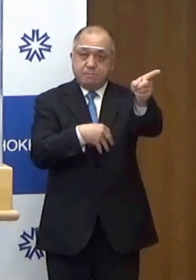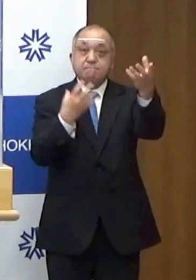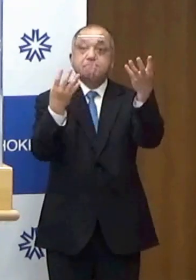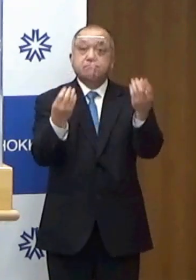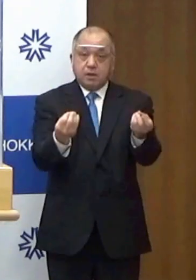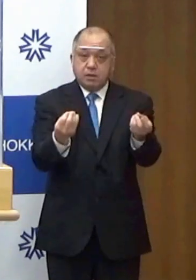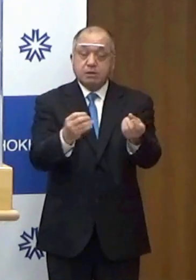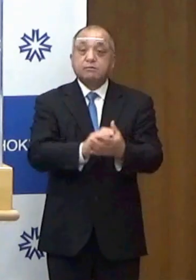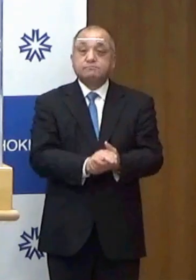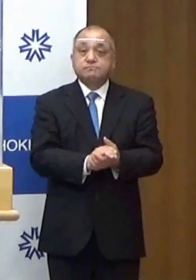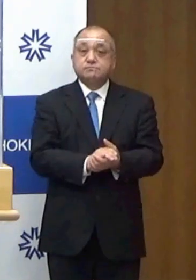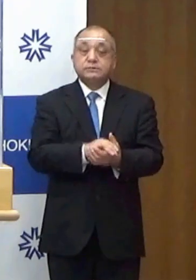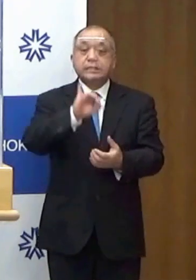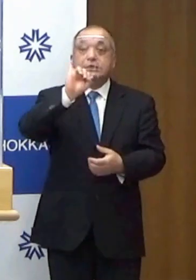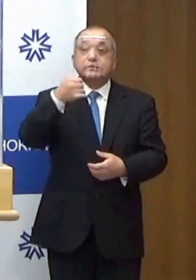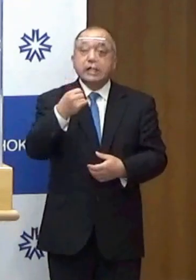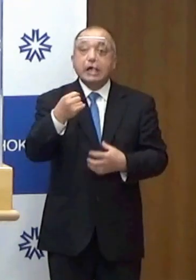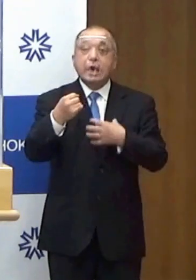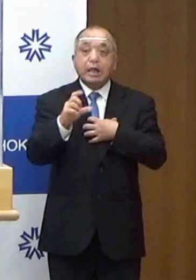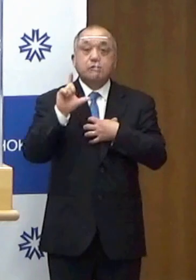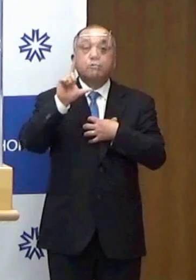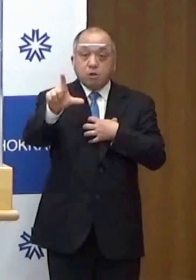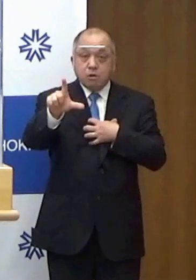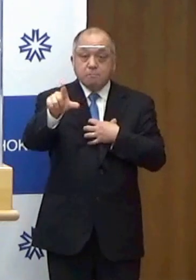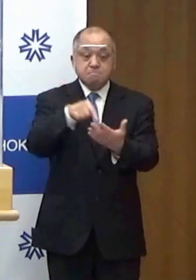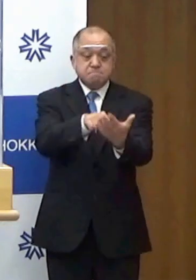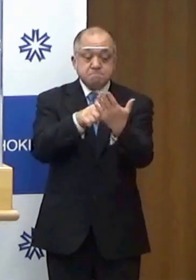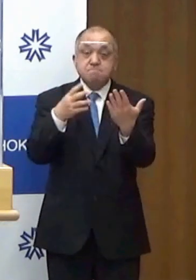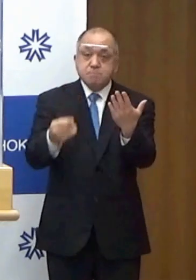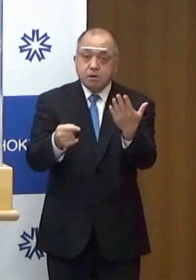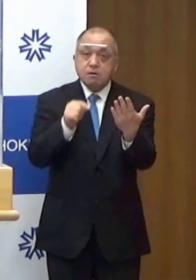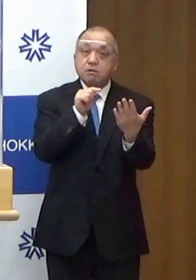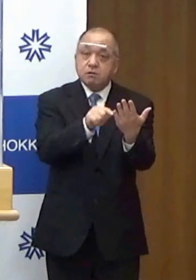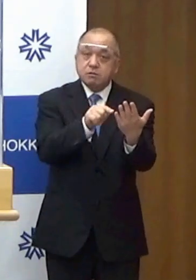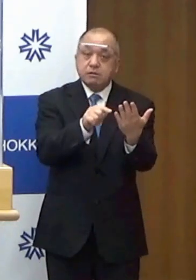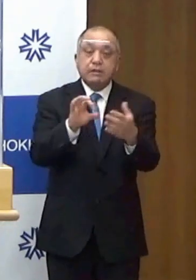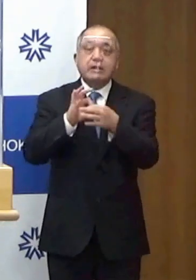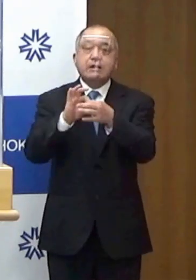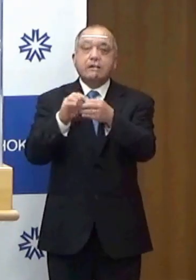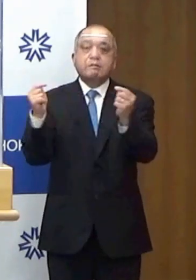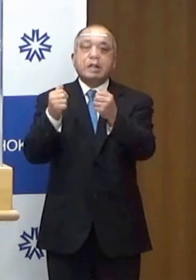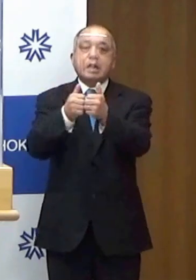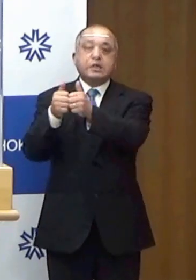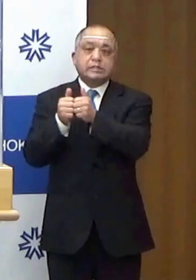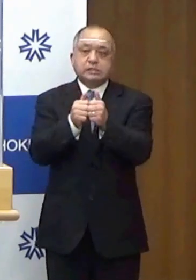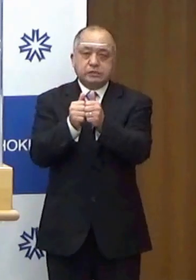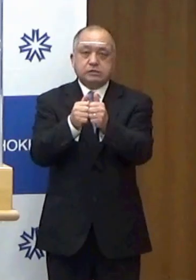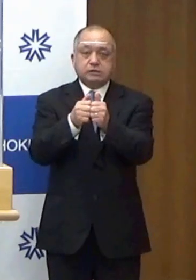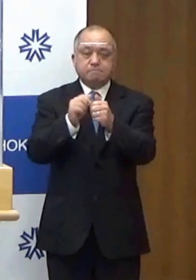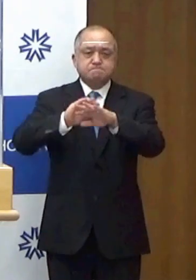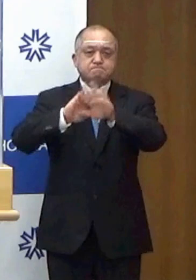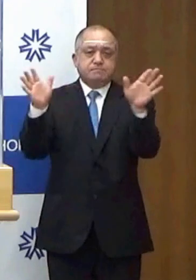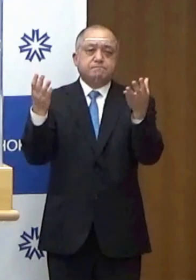ました。 J アラートが作動したことを受けまして急遽連絡会議を開催をした